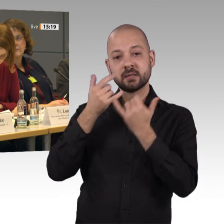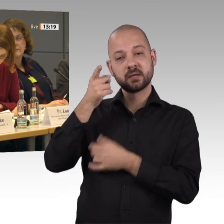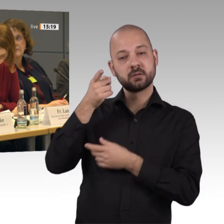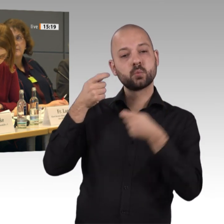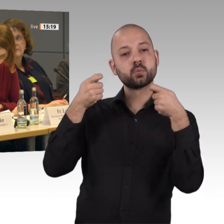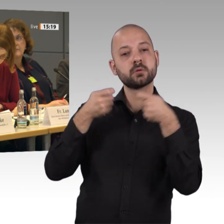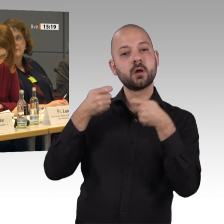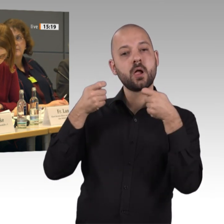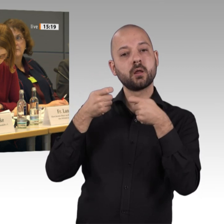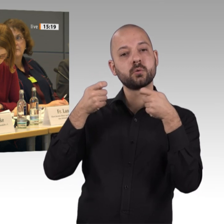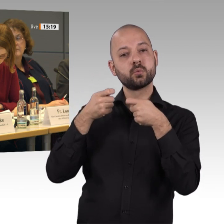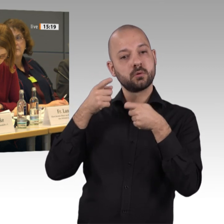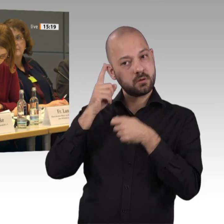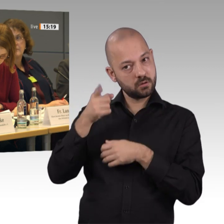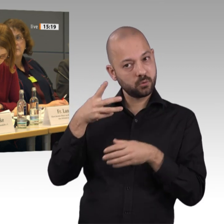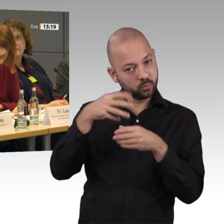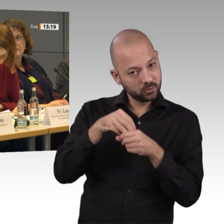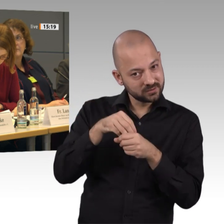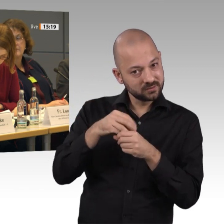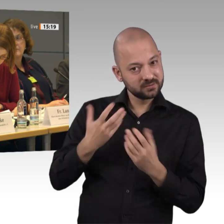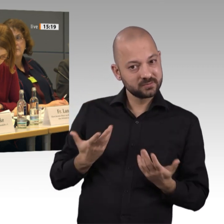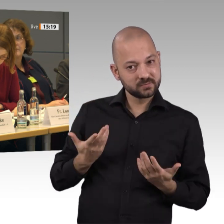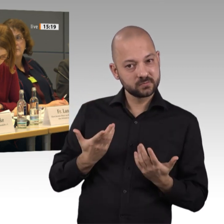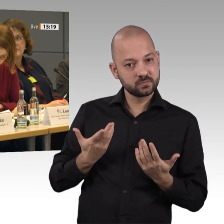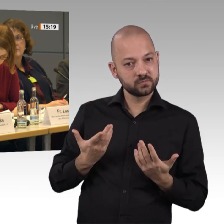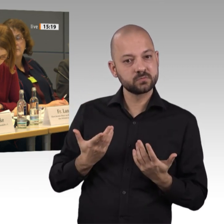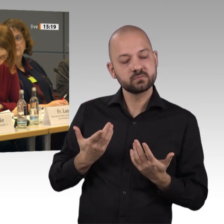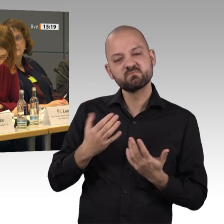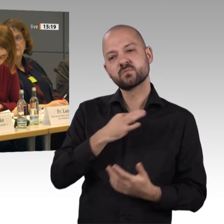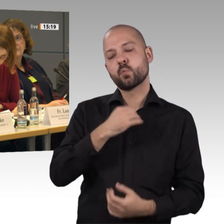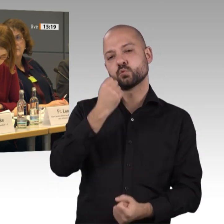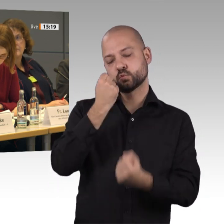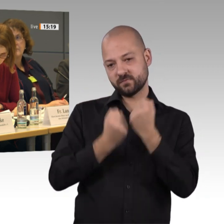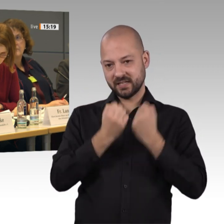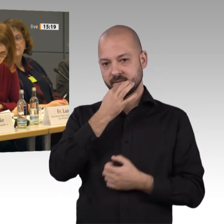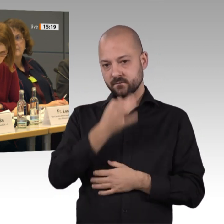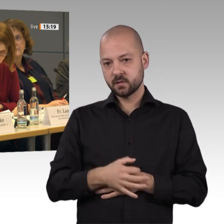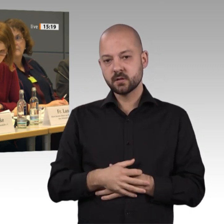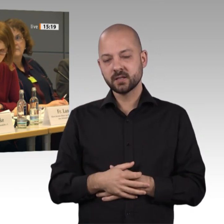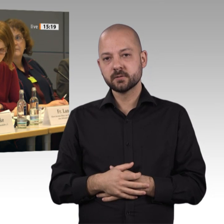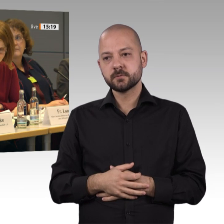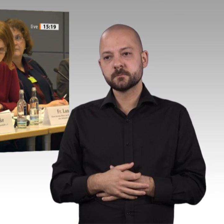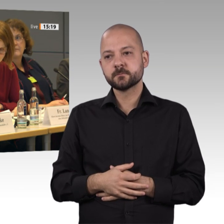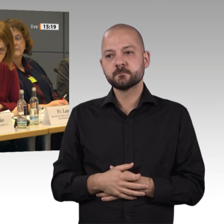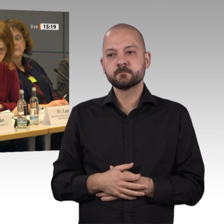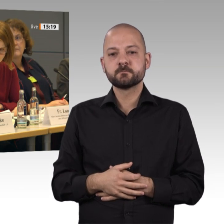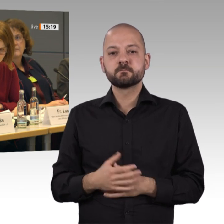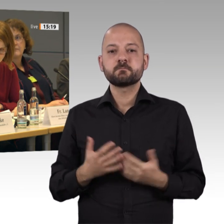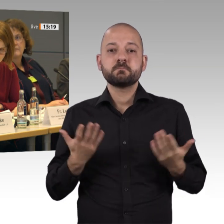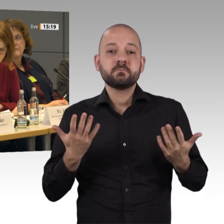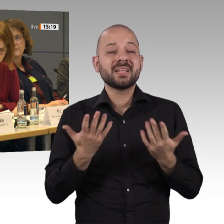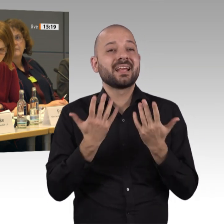natürlich nochmal aufwerten, auch in seinem finanziellen Rahmen. Ist die Frage, ob das jetzt zum aktuellen Zeitpunkt zu leisten